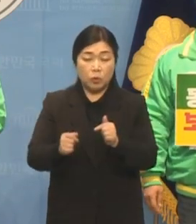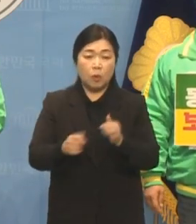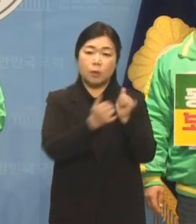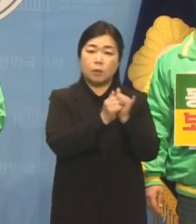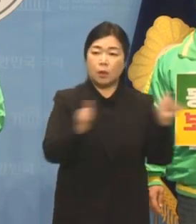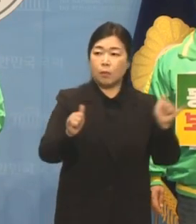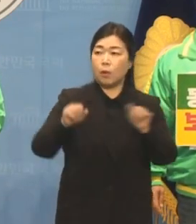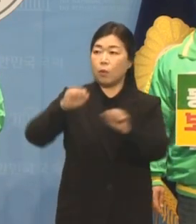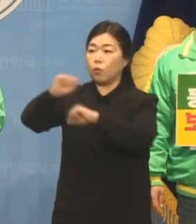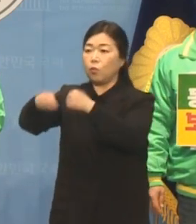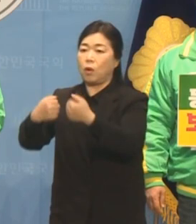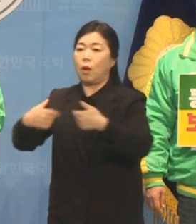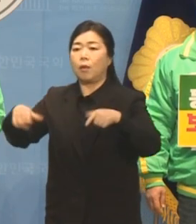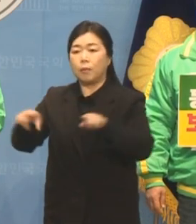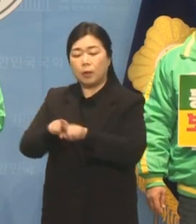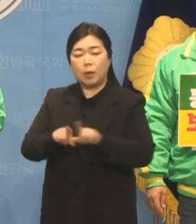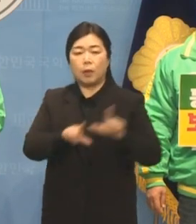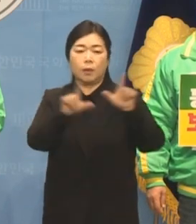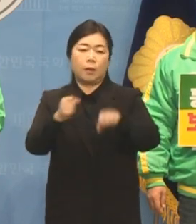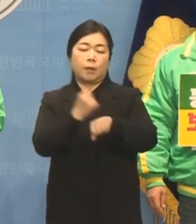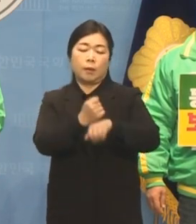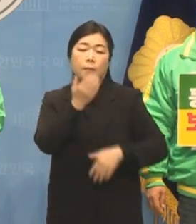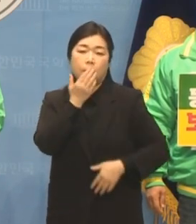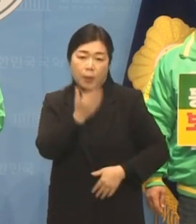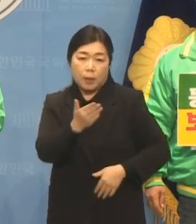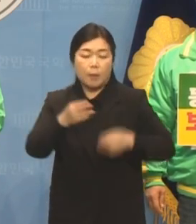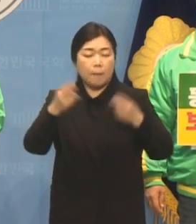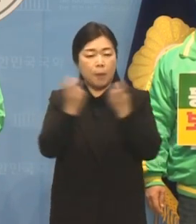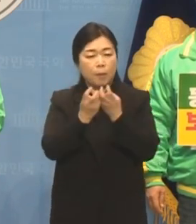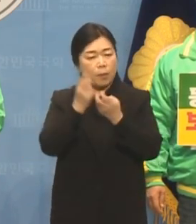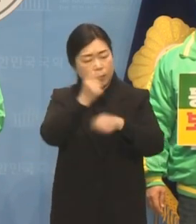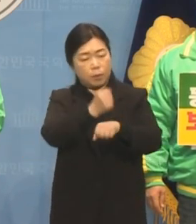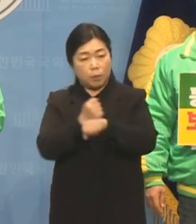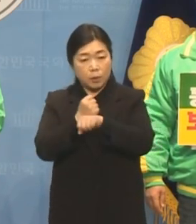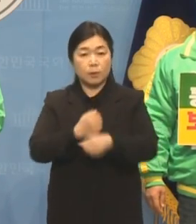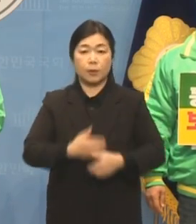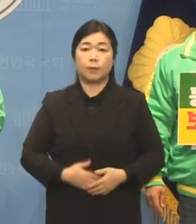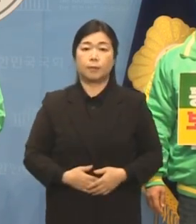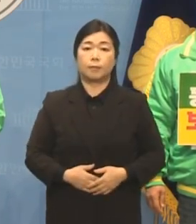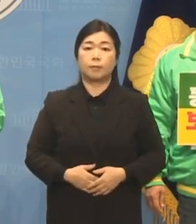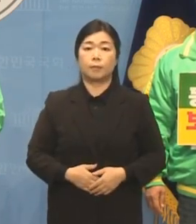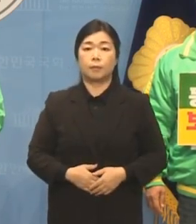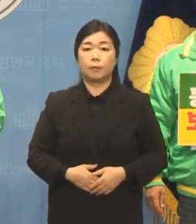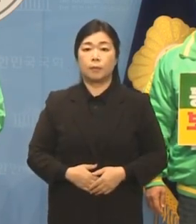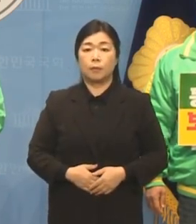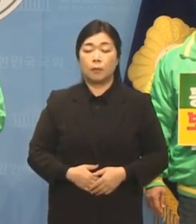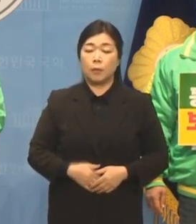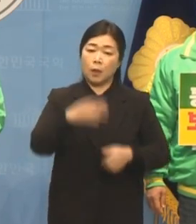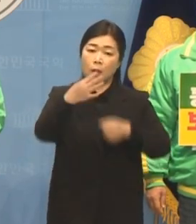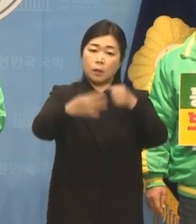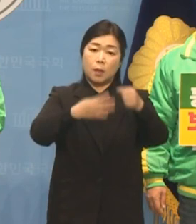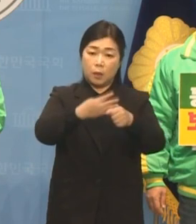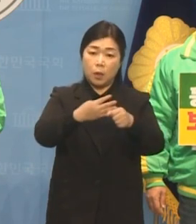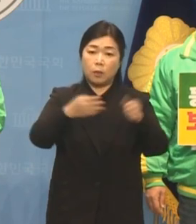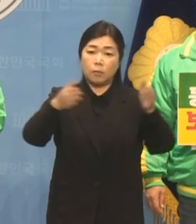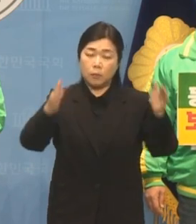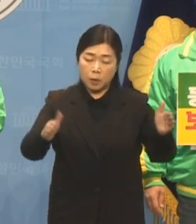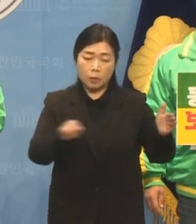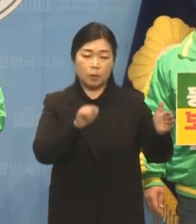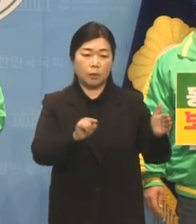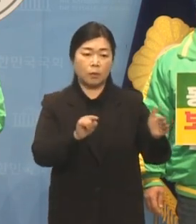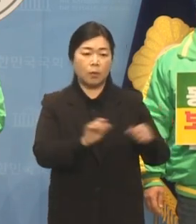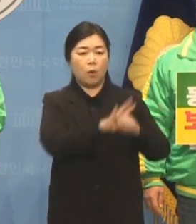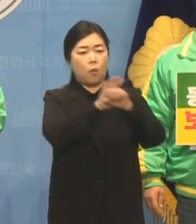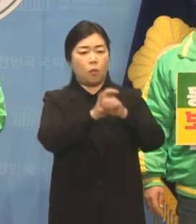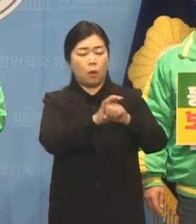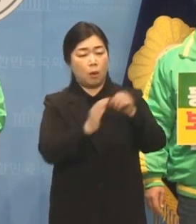야생동물과 공존할 수 있는 방향을 모색하겠습니다. 불과 4년밖에 되지 않는 코로나19